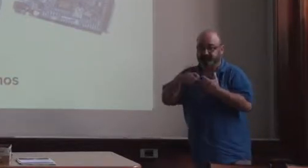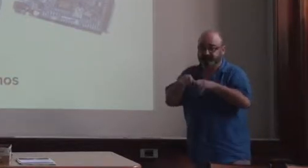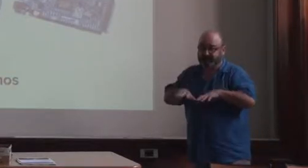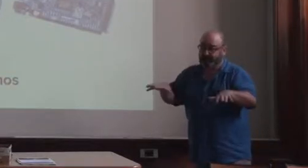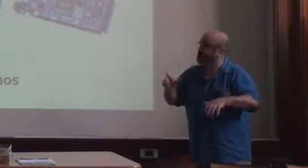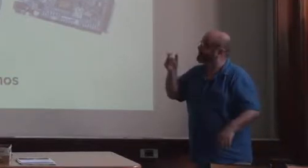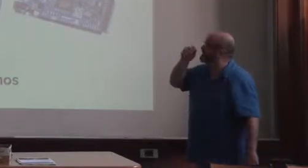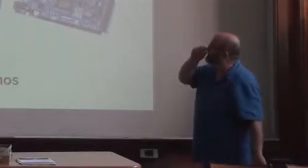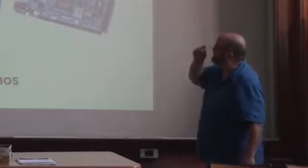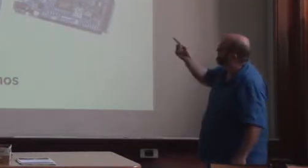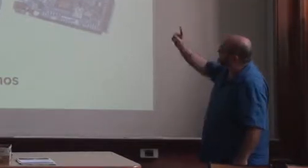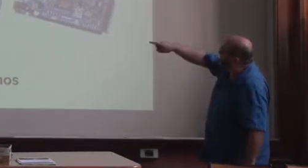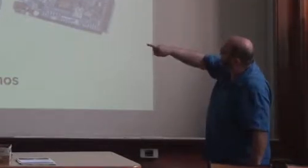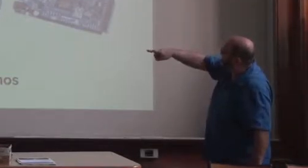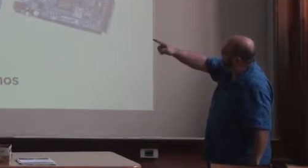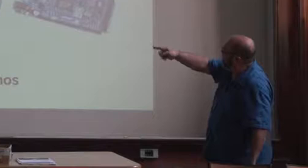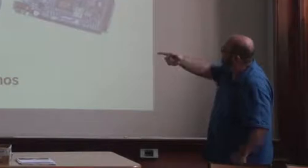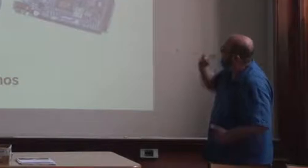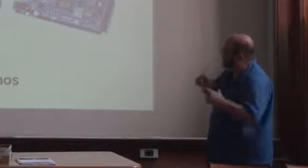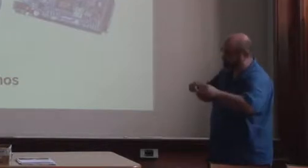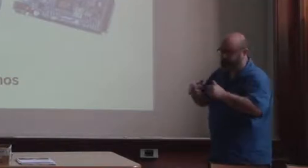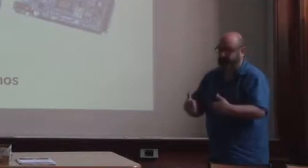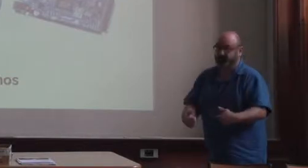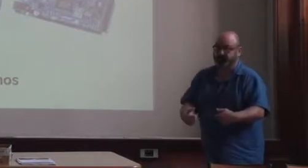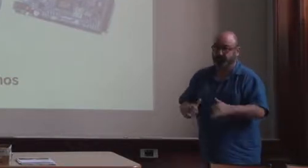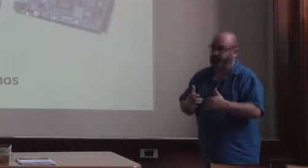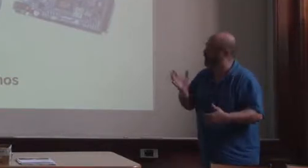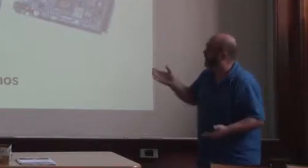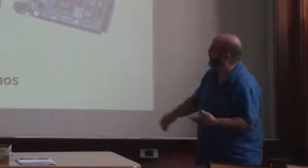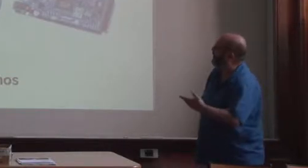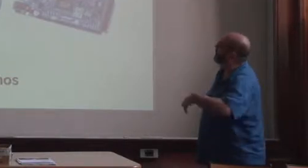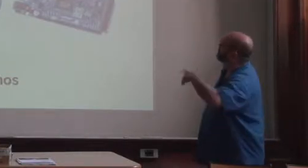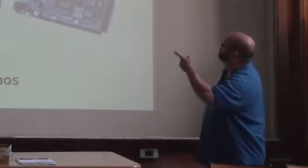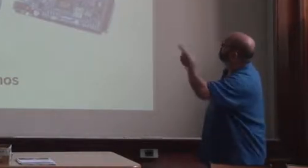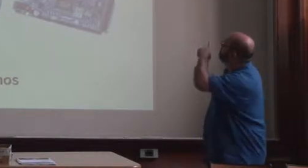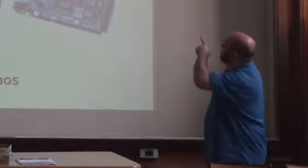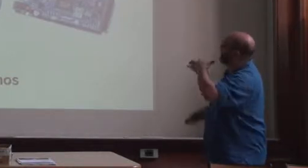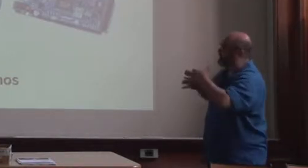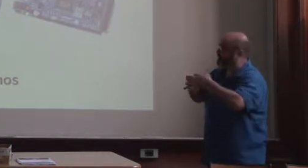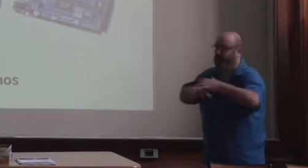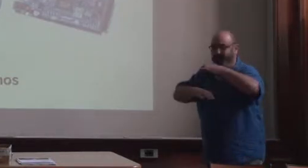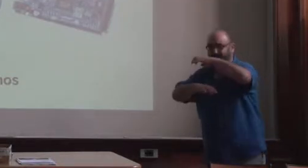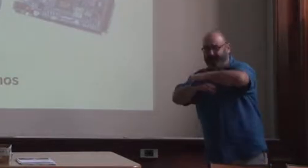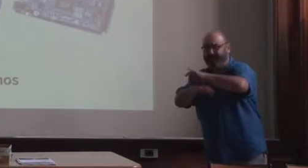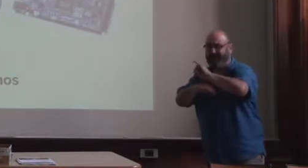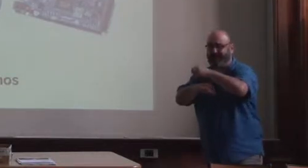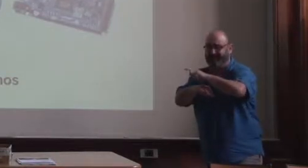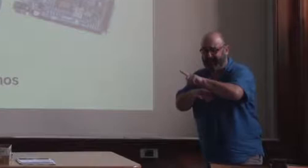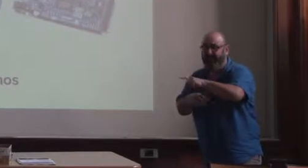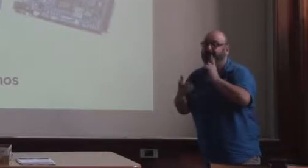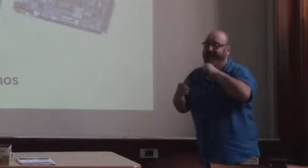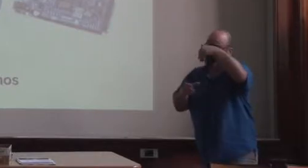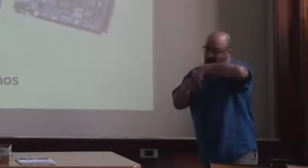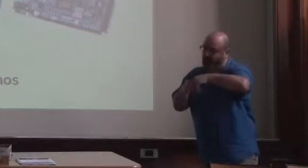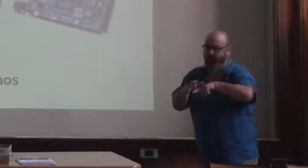circuit. Vous en avez qui ressemblent à des consoles de jeux. Vous en avez avec des processeurs Intel, mais toujours le même